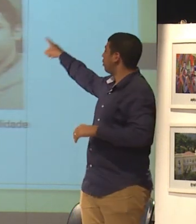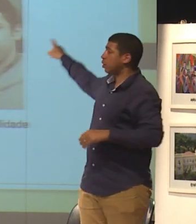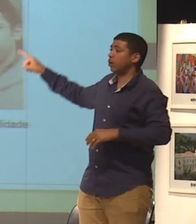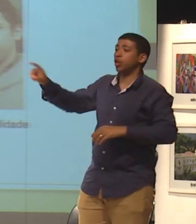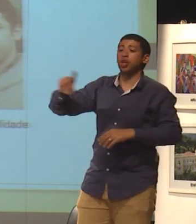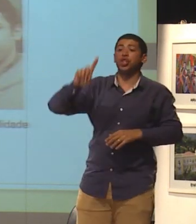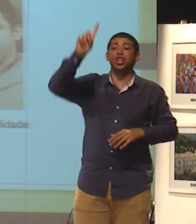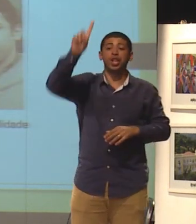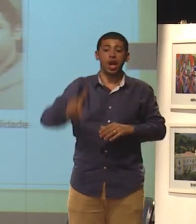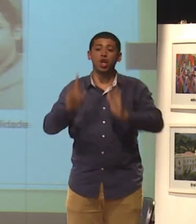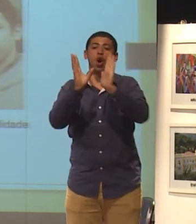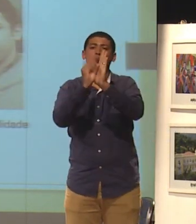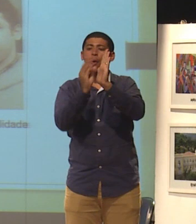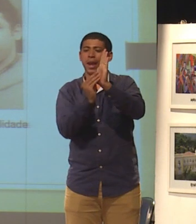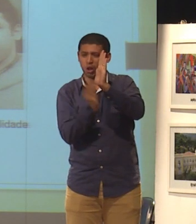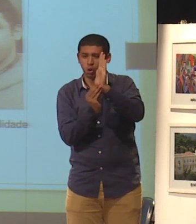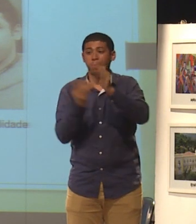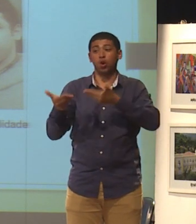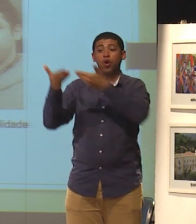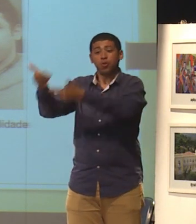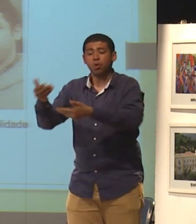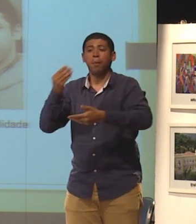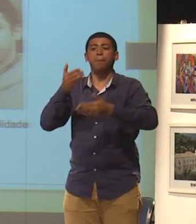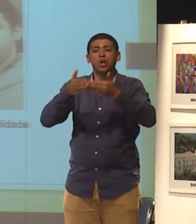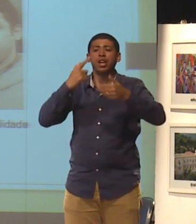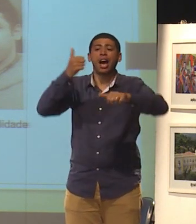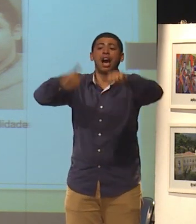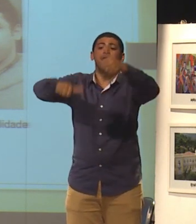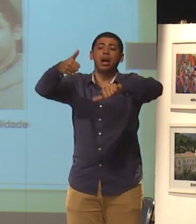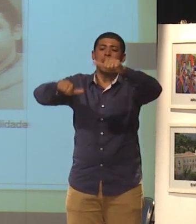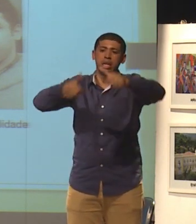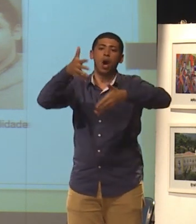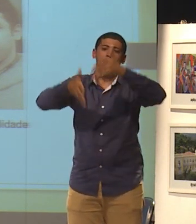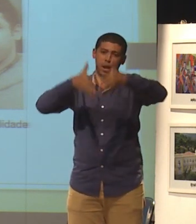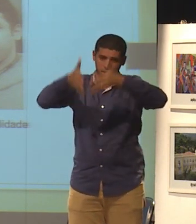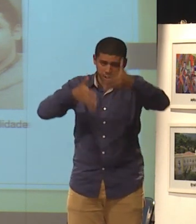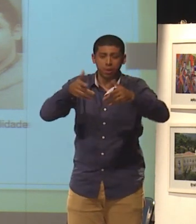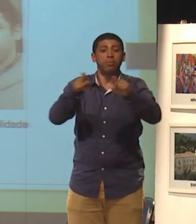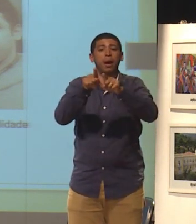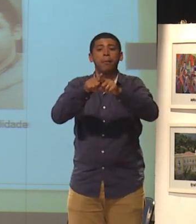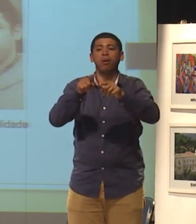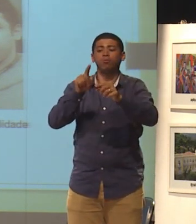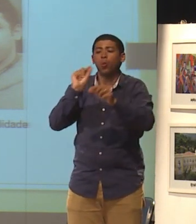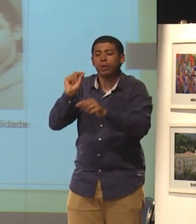Agora, o direito de contexto para a criação de avaliações em língua de